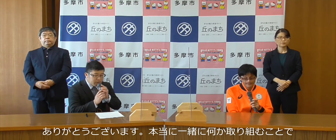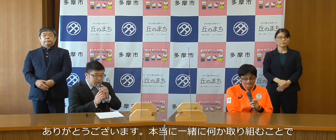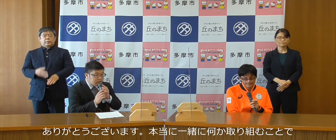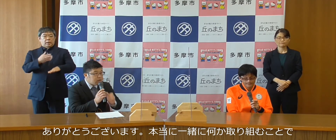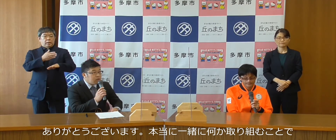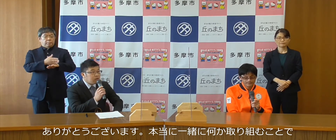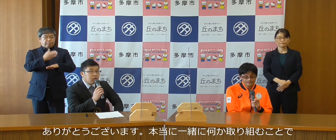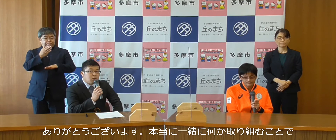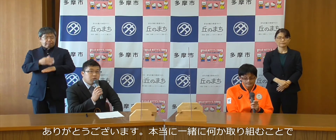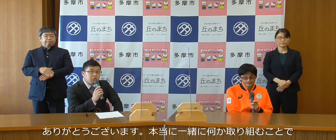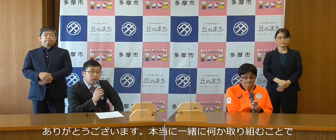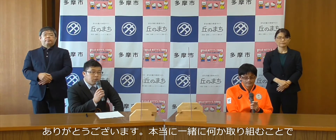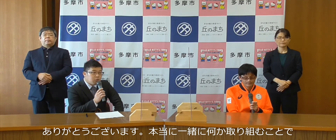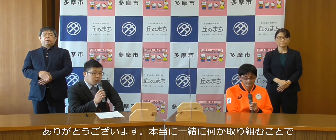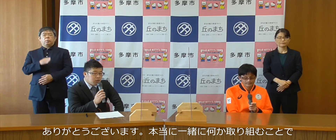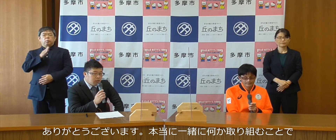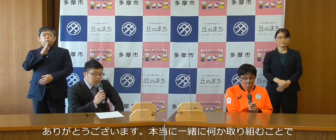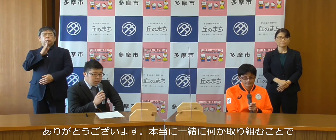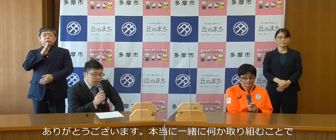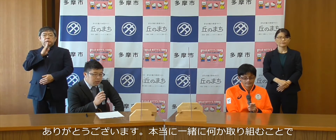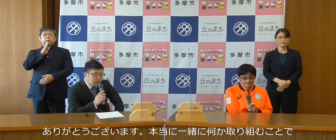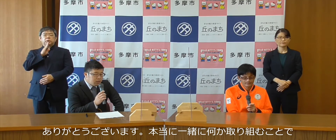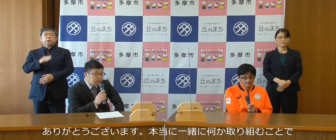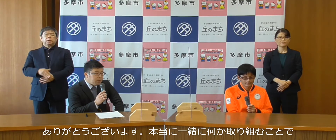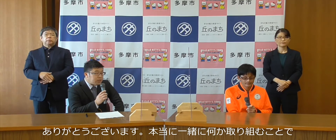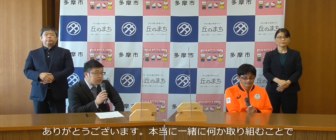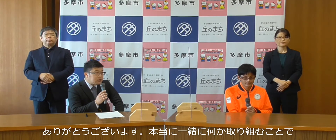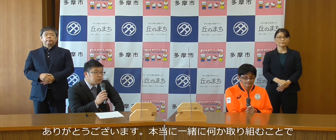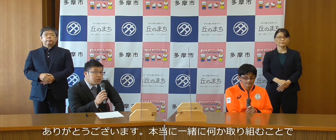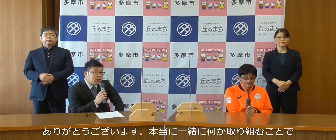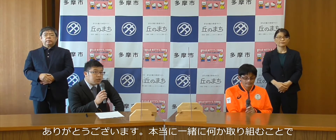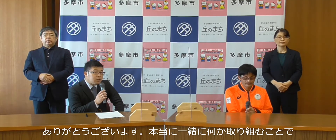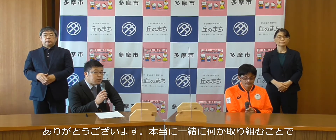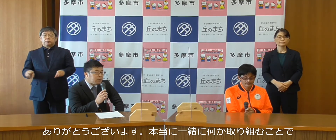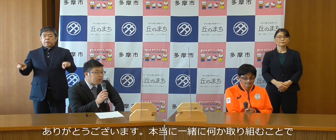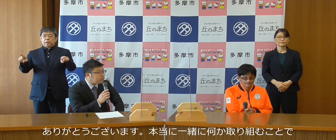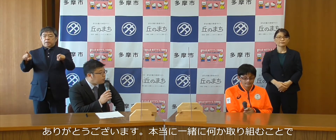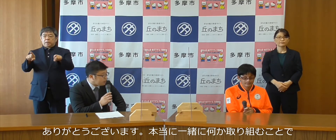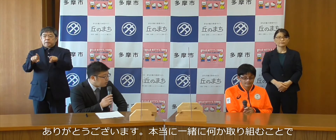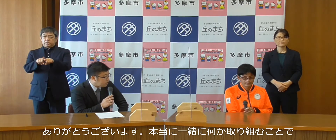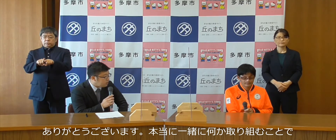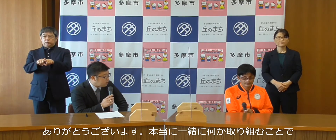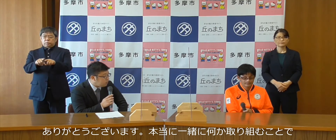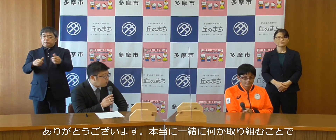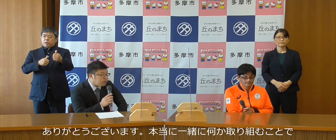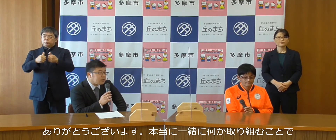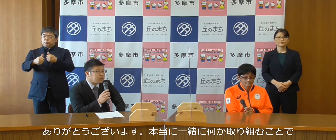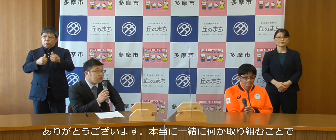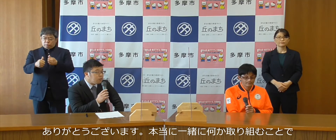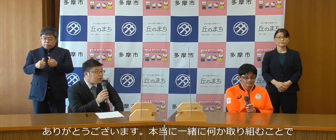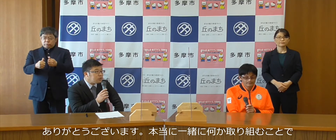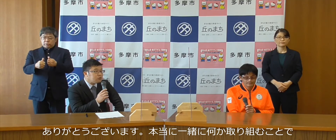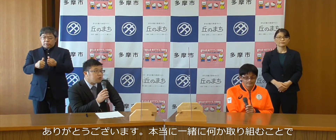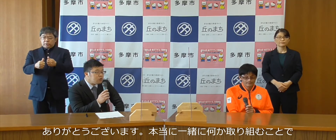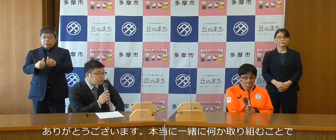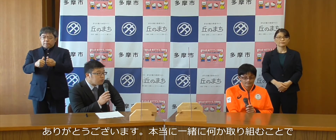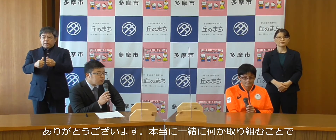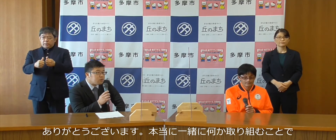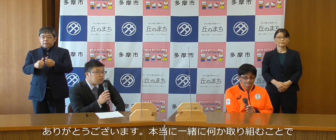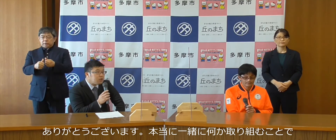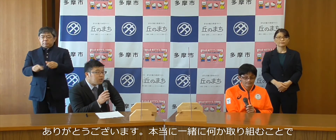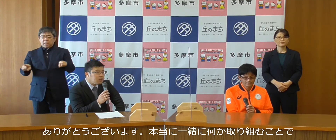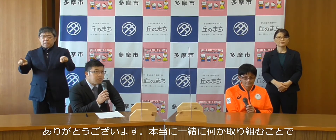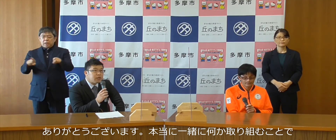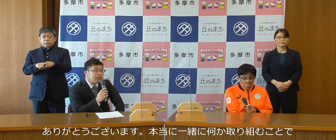ありがとうございます。本当にやっぱり一緒に何か、スポーツもそうなんですけども、一緒に取り組む